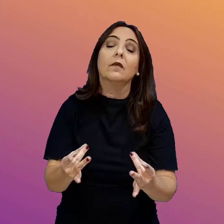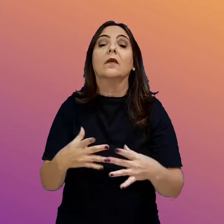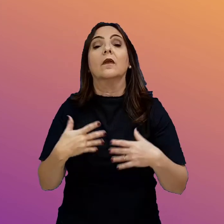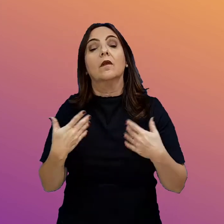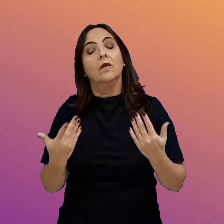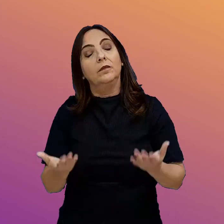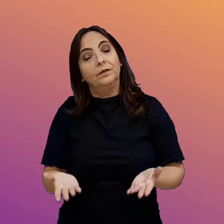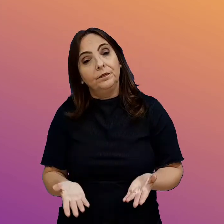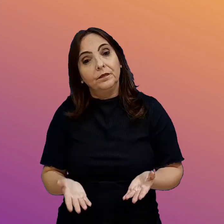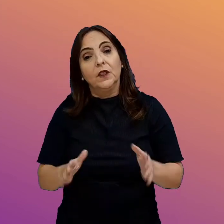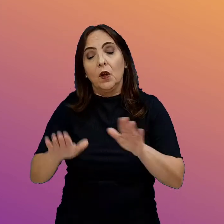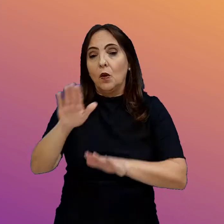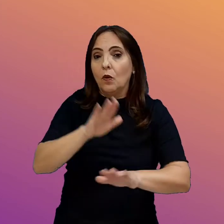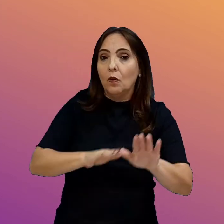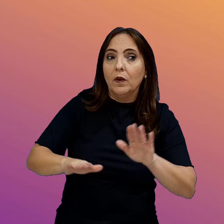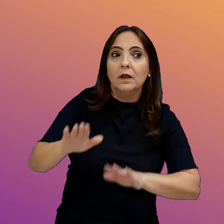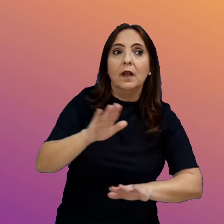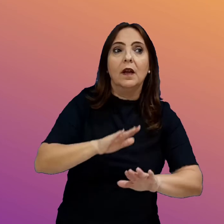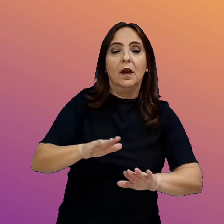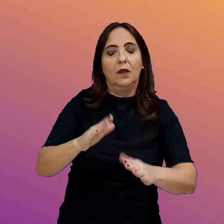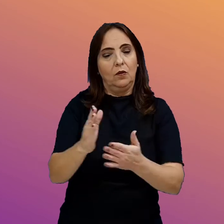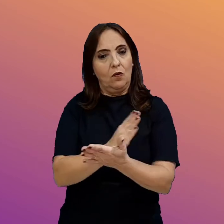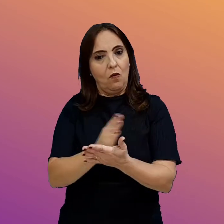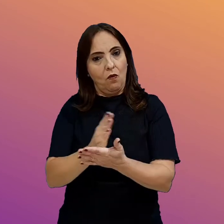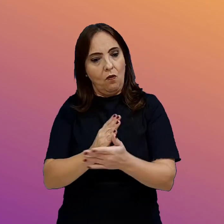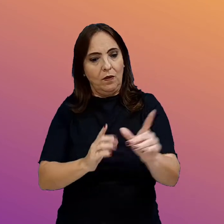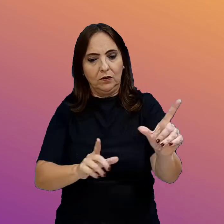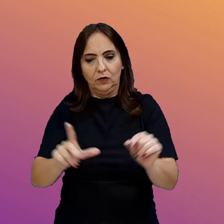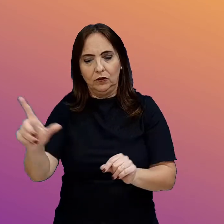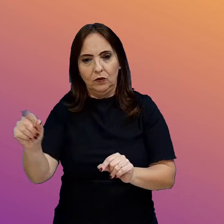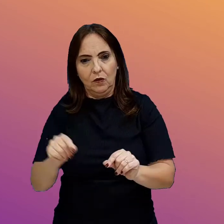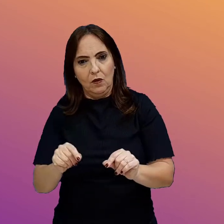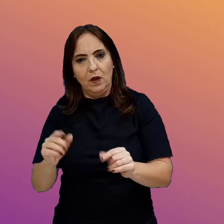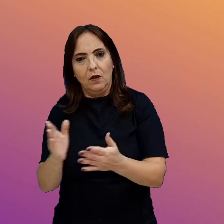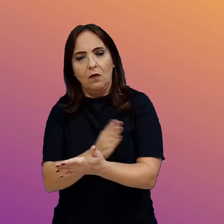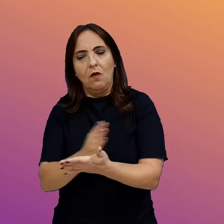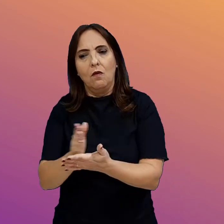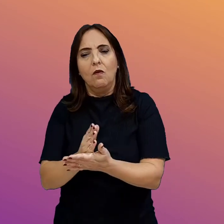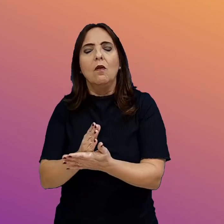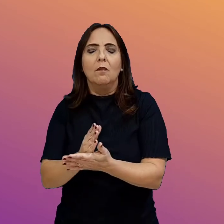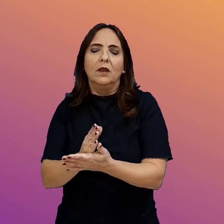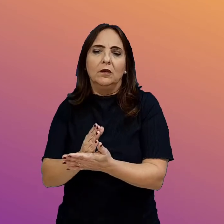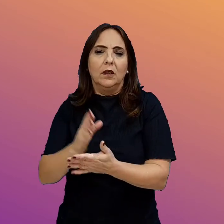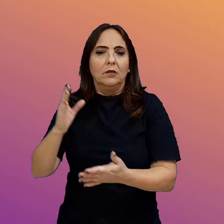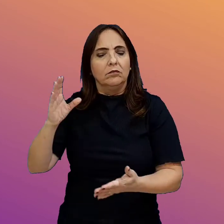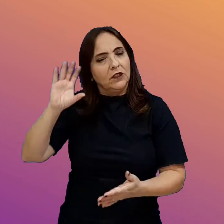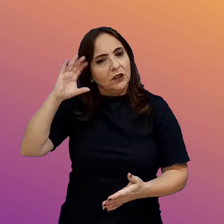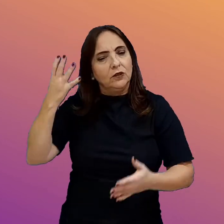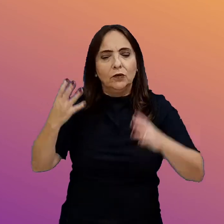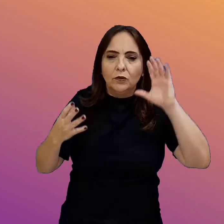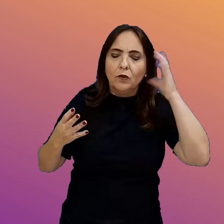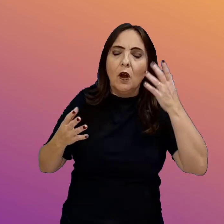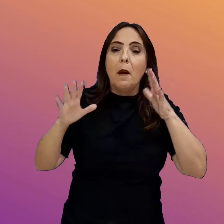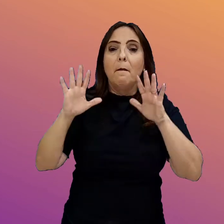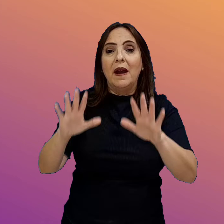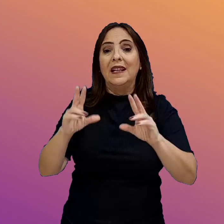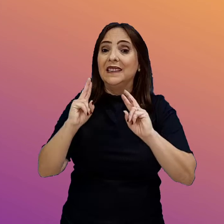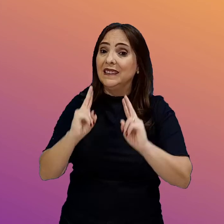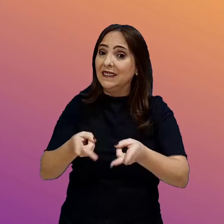né? Cuidado com essa escolha, cuidado com essa opção, mas sempre deixando que